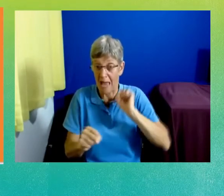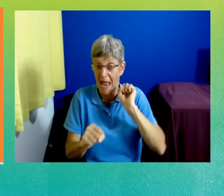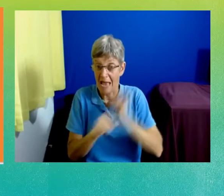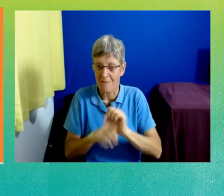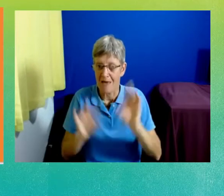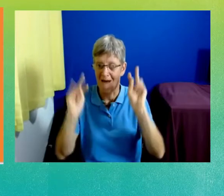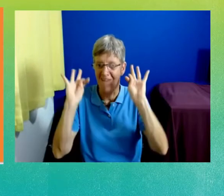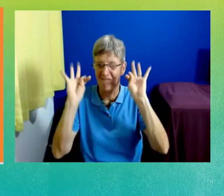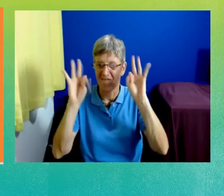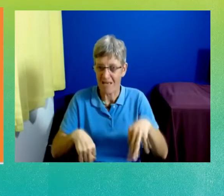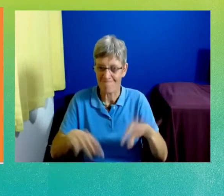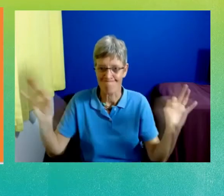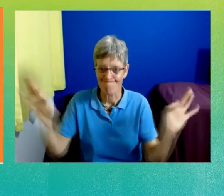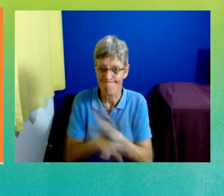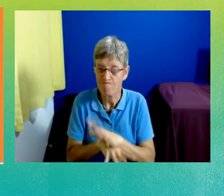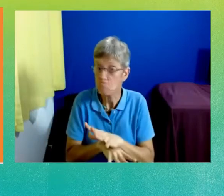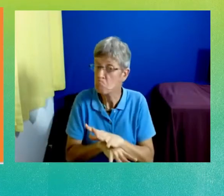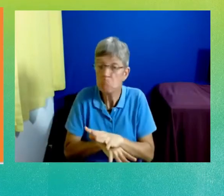do contexto ali.